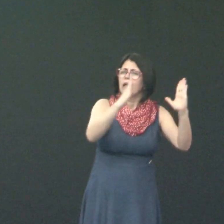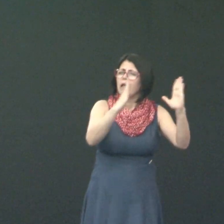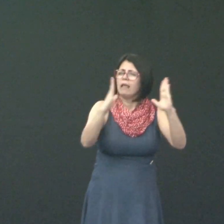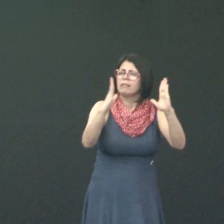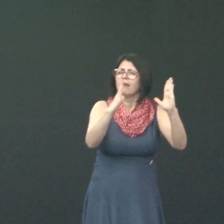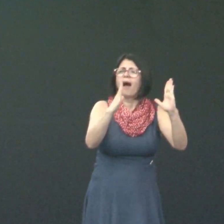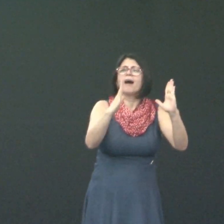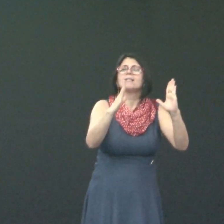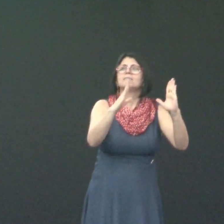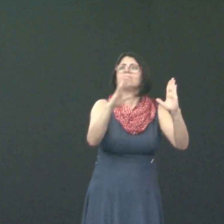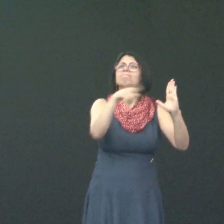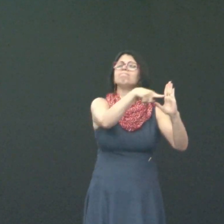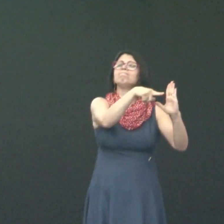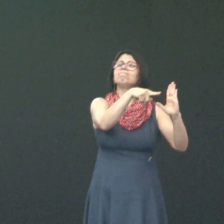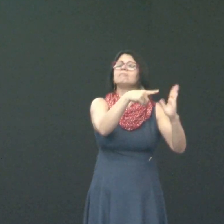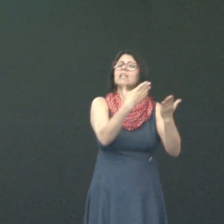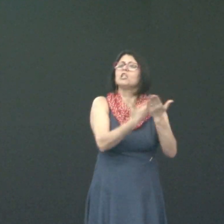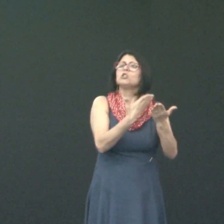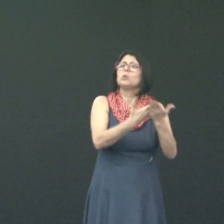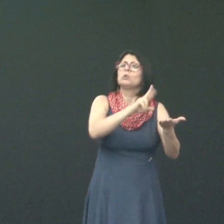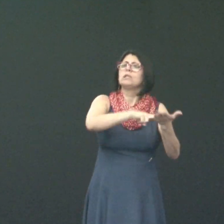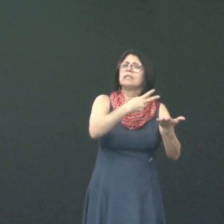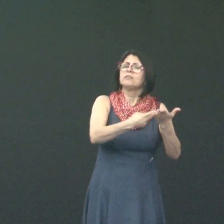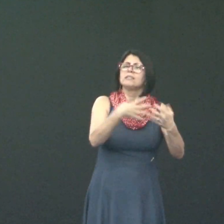linhas de pesquisa de linguísticas aplicadas.